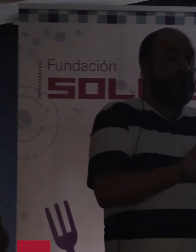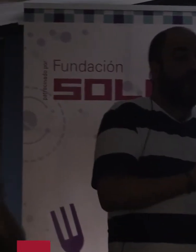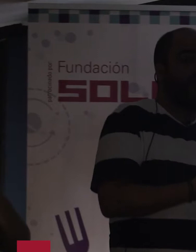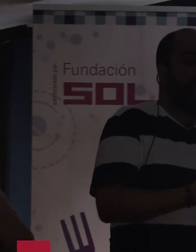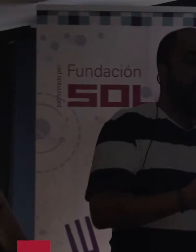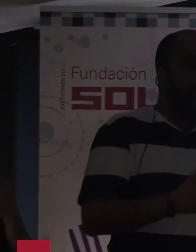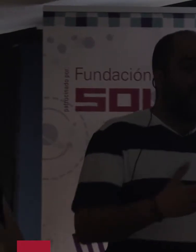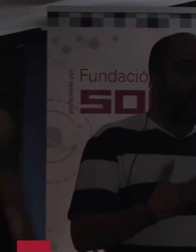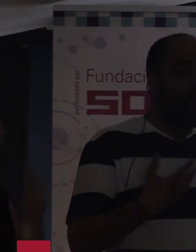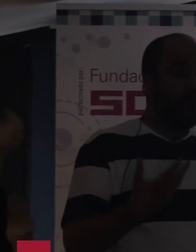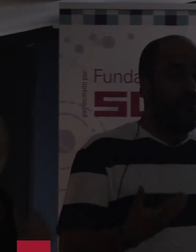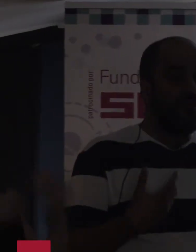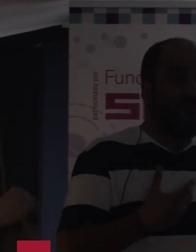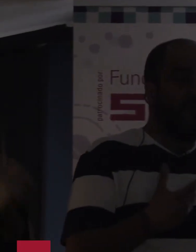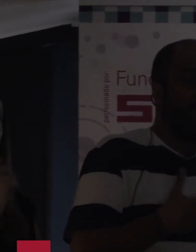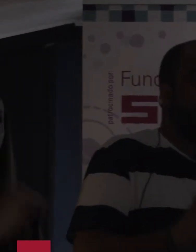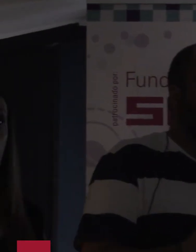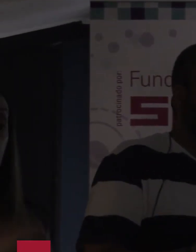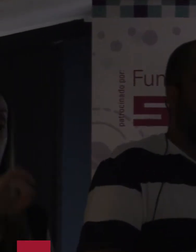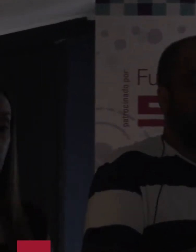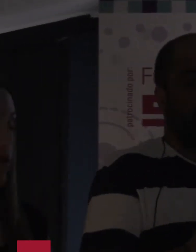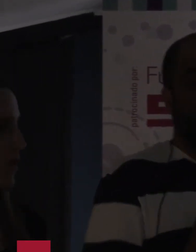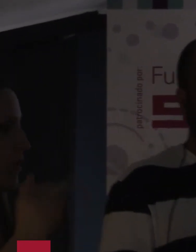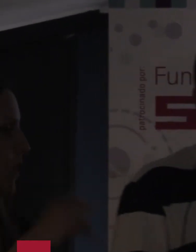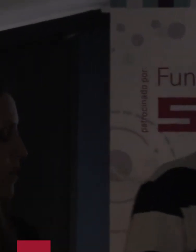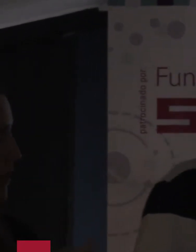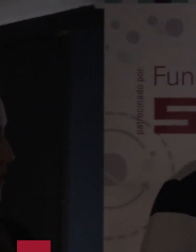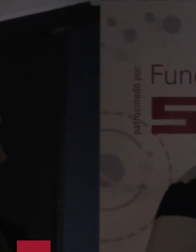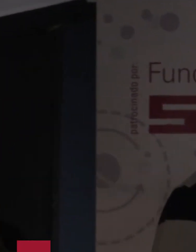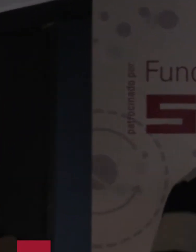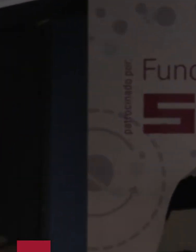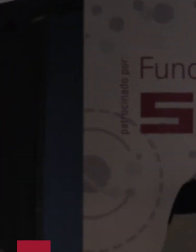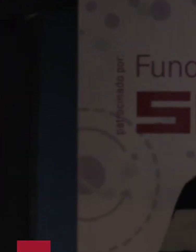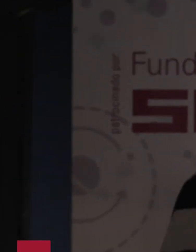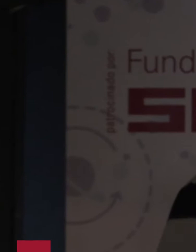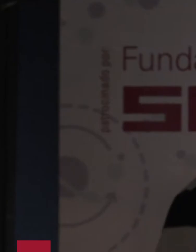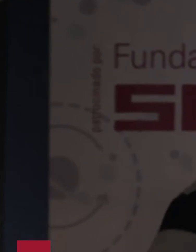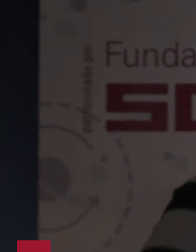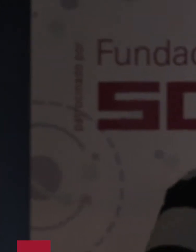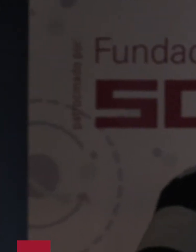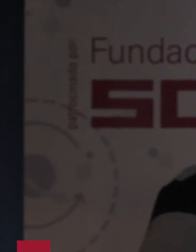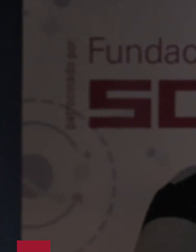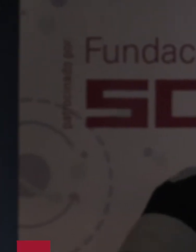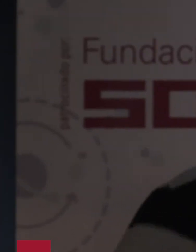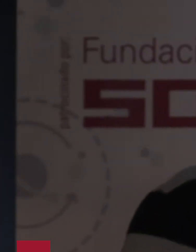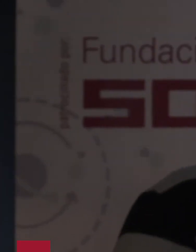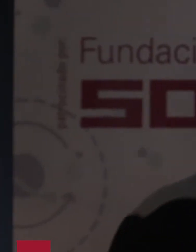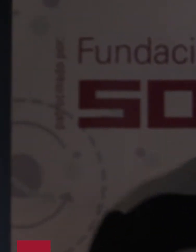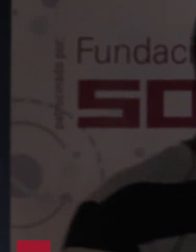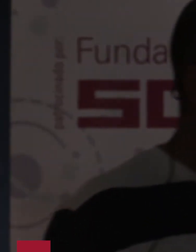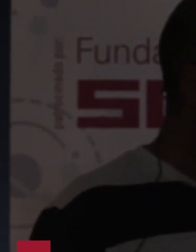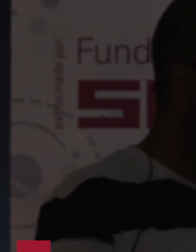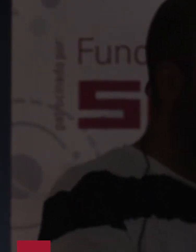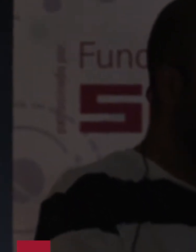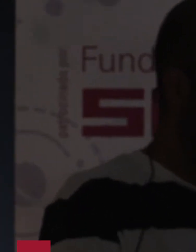ver cómo solucionar esto. Igual que cuando uno tiene una enfermedad de una vena, de una arteria, soy físico, no soy médico, o sea, voy a pegar unas cuantas patadas a la